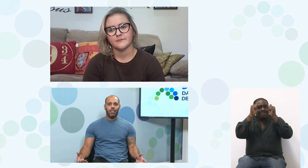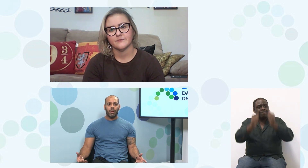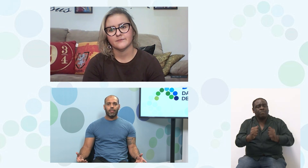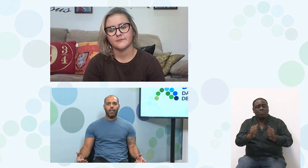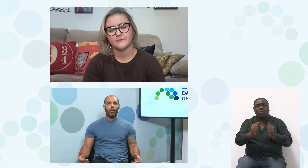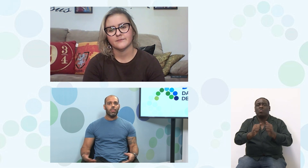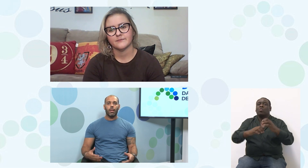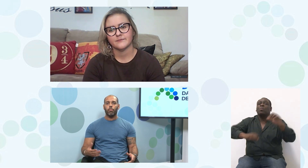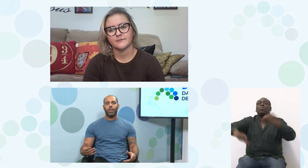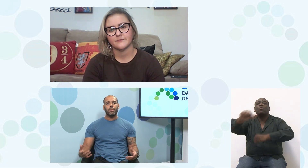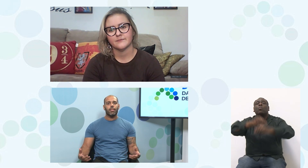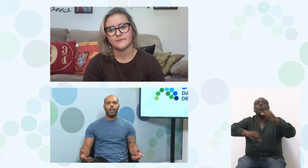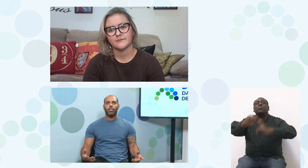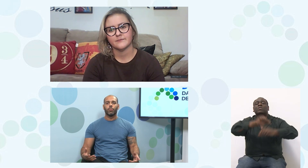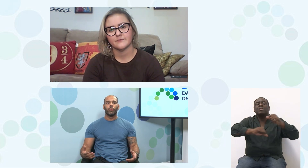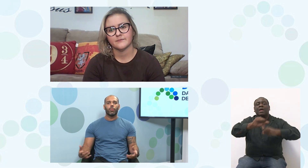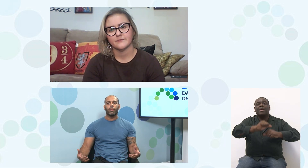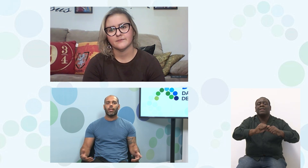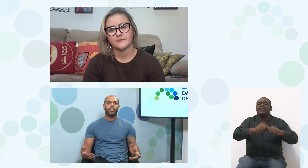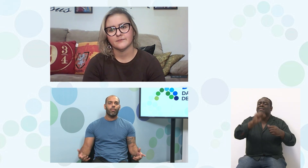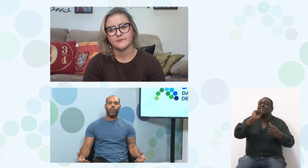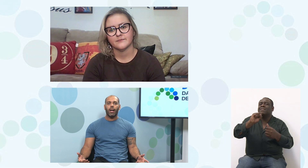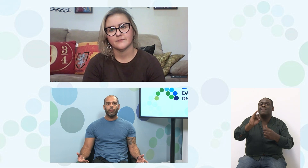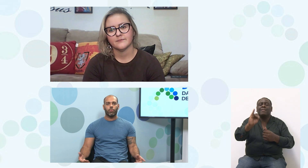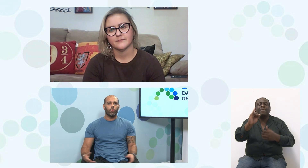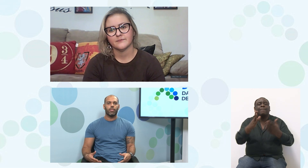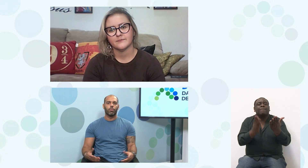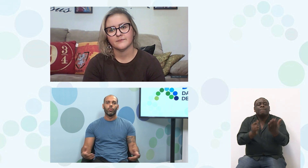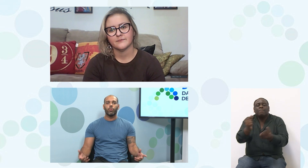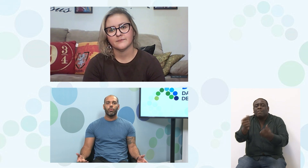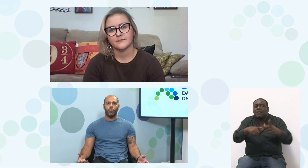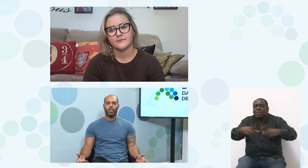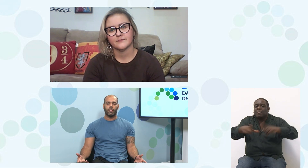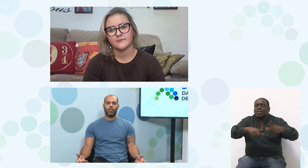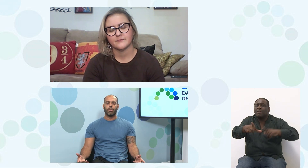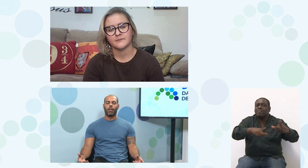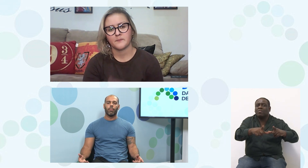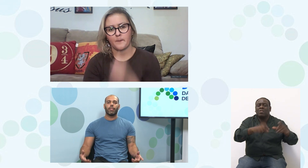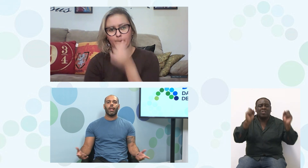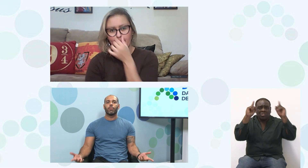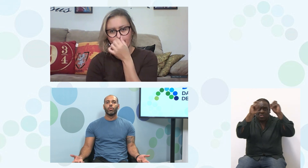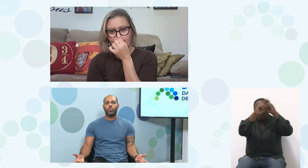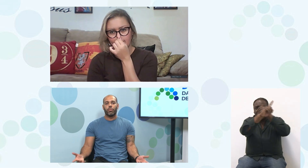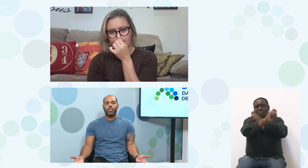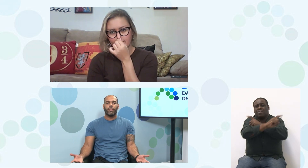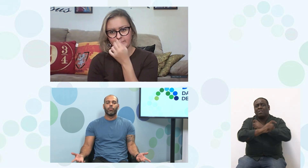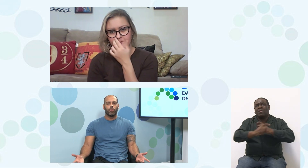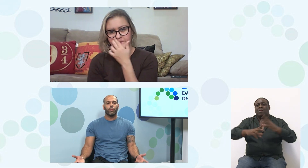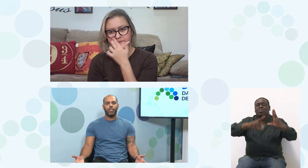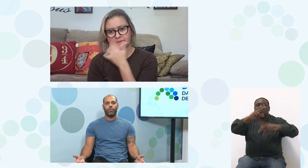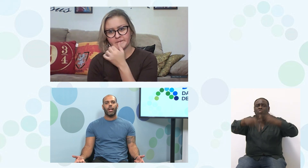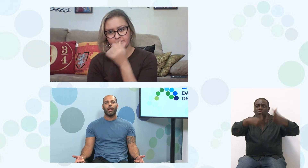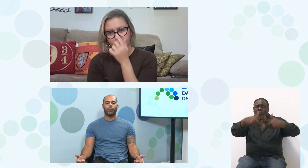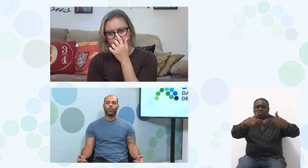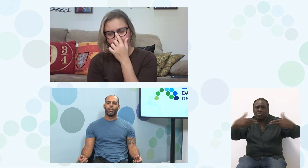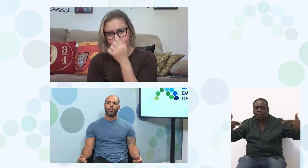esse material sem precisar de muitos artefatos, coisas muito difíceis, materiais muito diversificados?